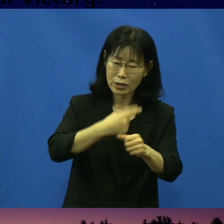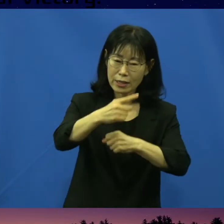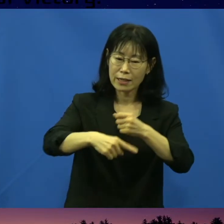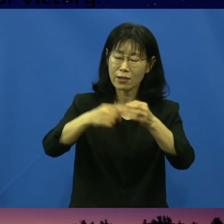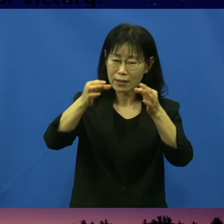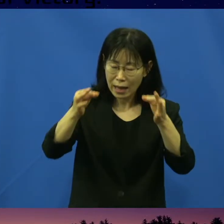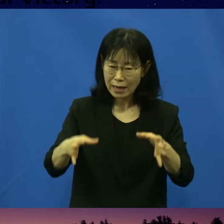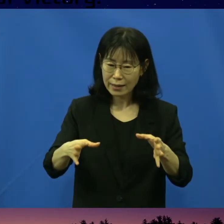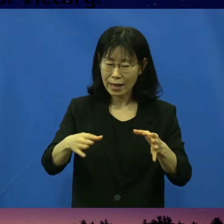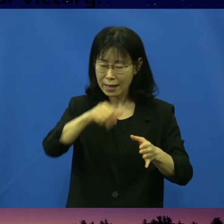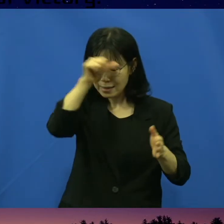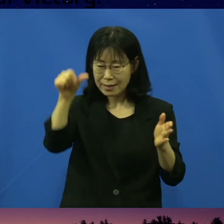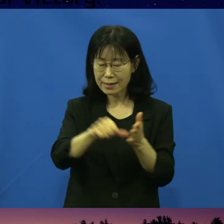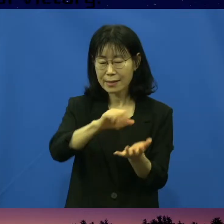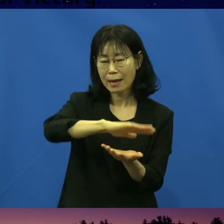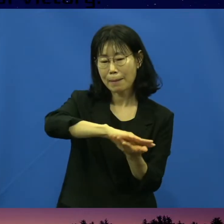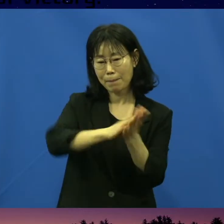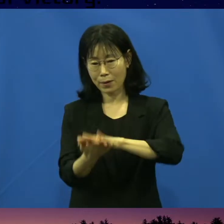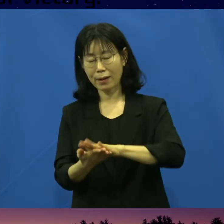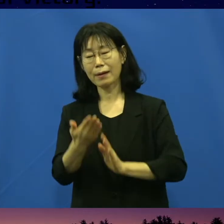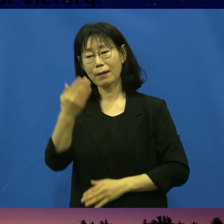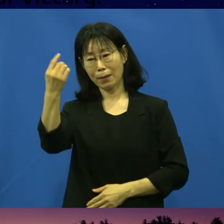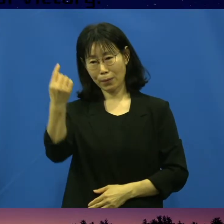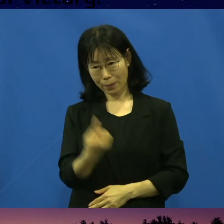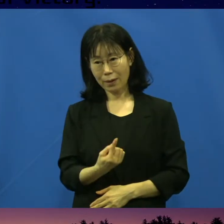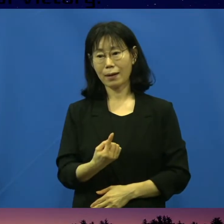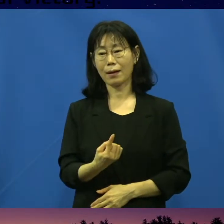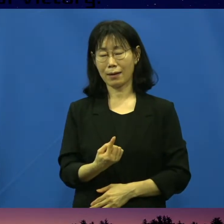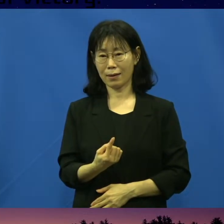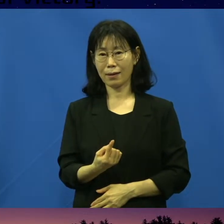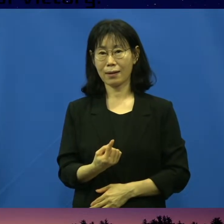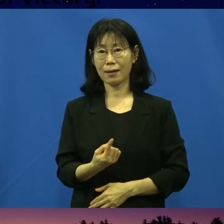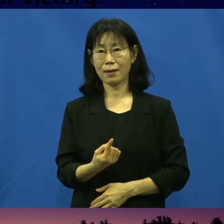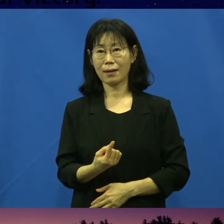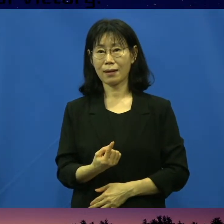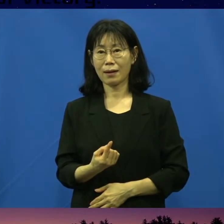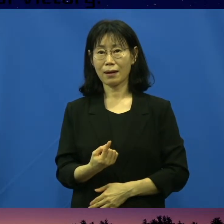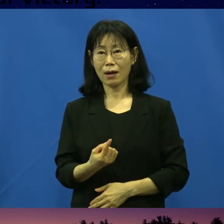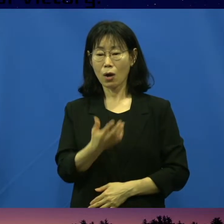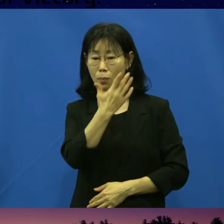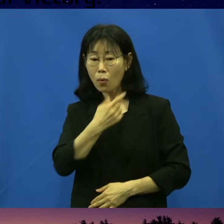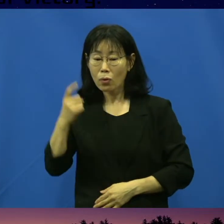봤어요. 복음이 제대로 들어가면 사람을 변화시켜요. 살려요.